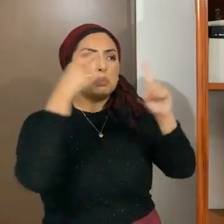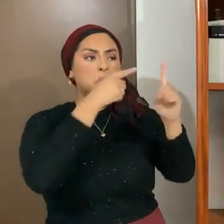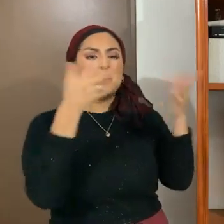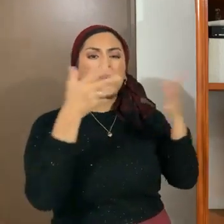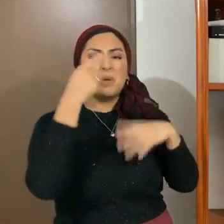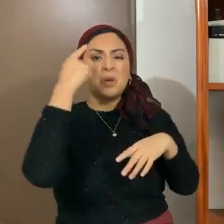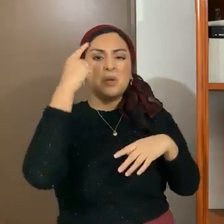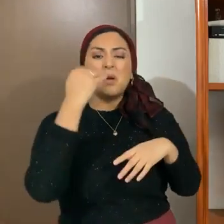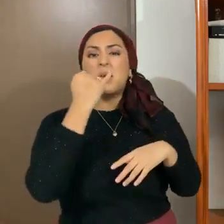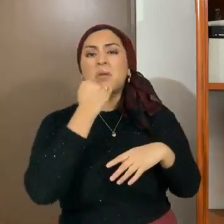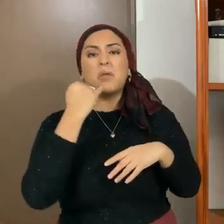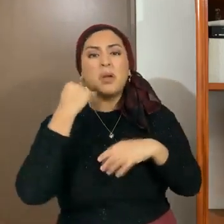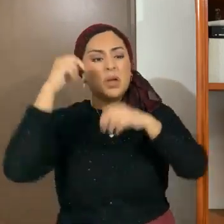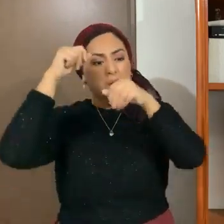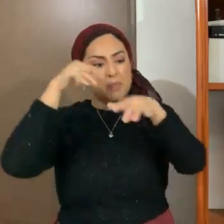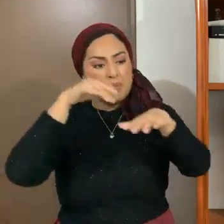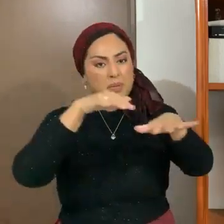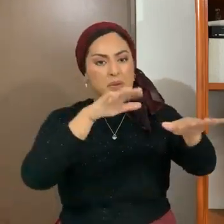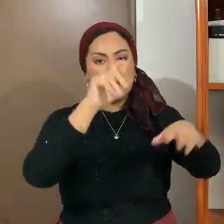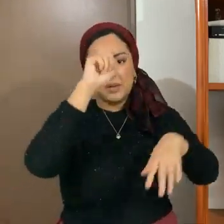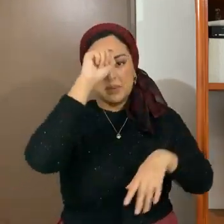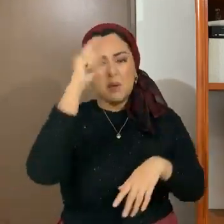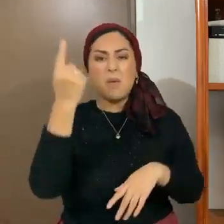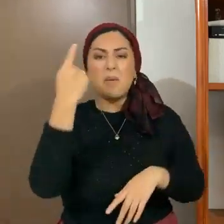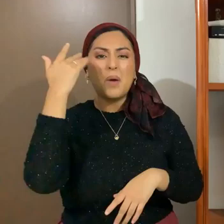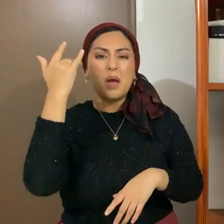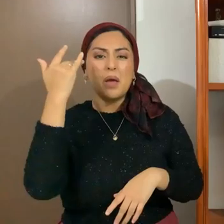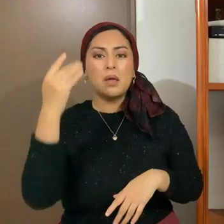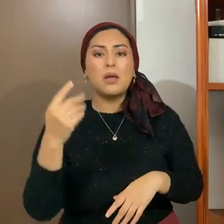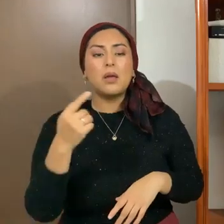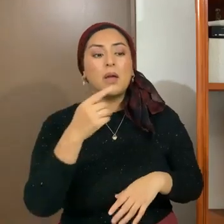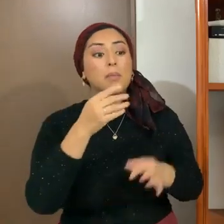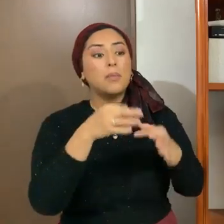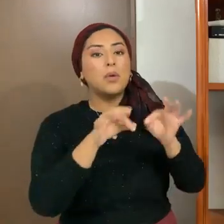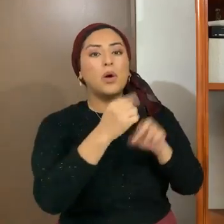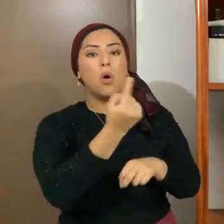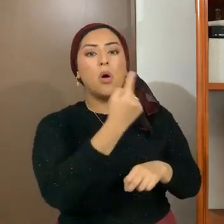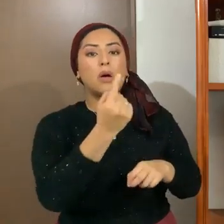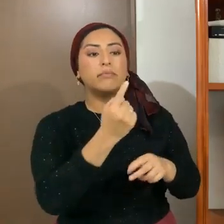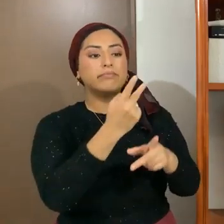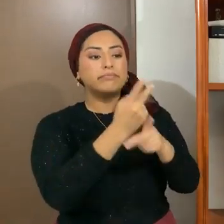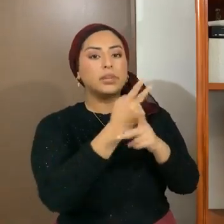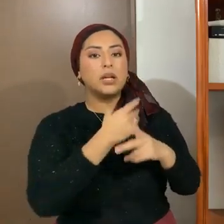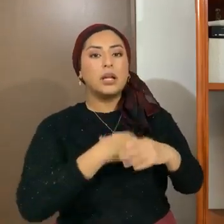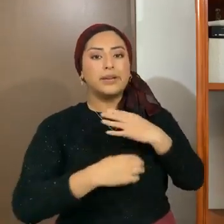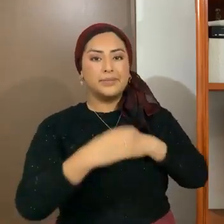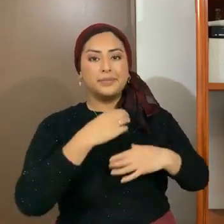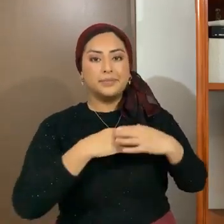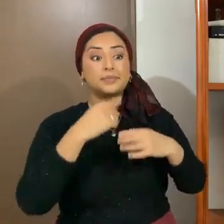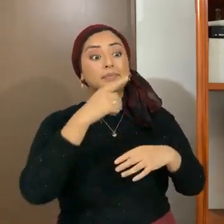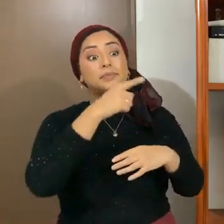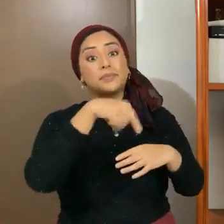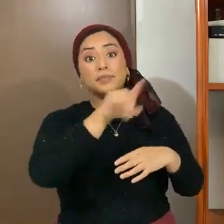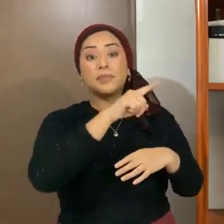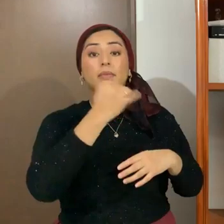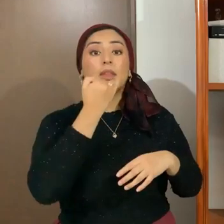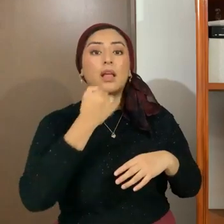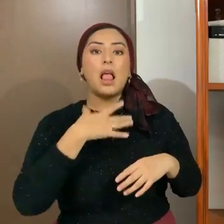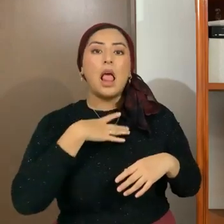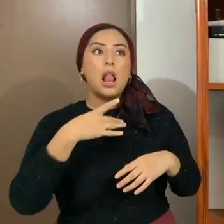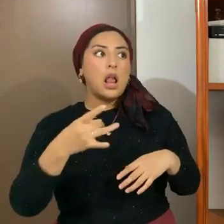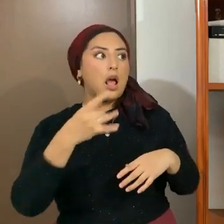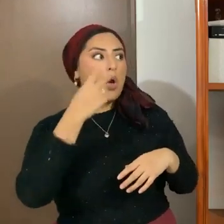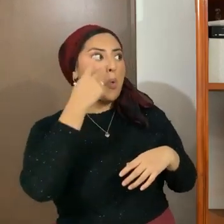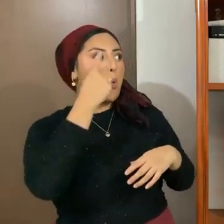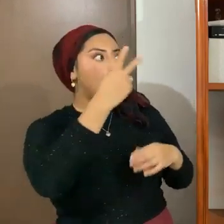de que ellos descendieran a Egipto era únicamente ser guardados de la hambruna. Pero por las comodidades y los